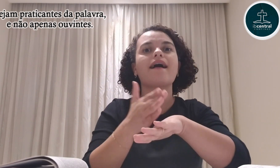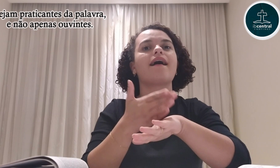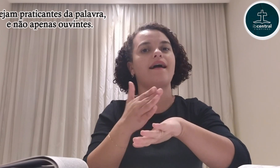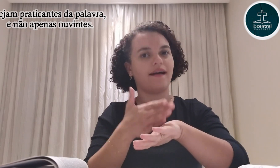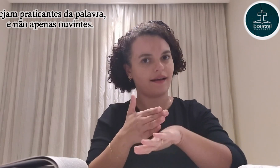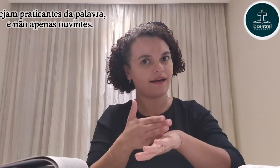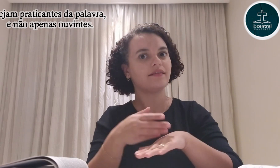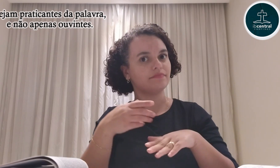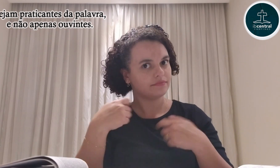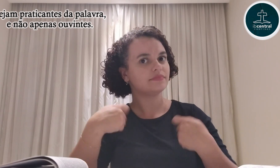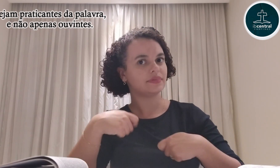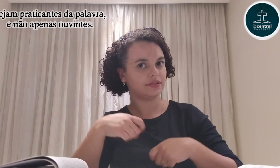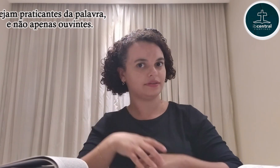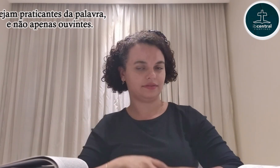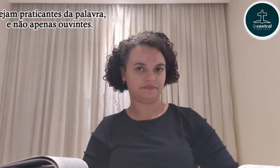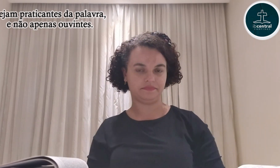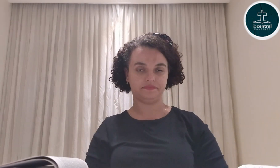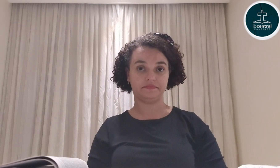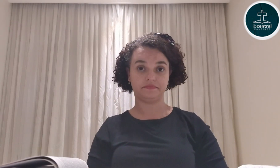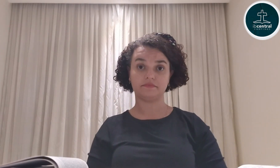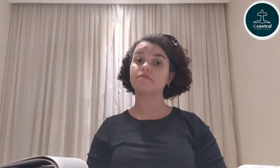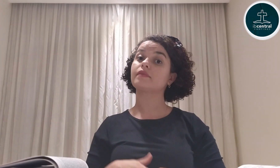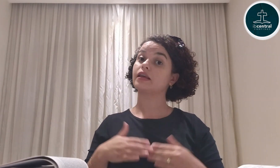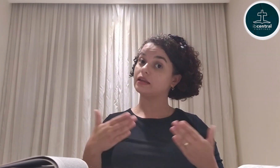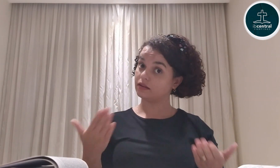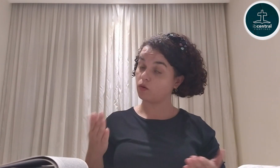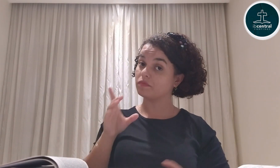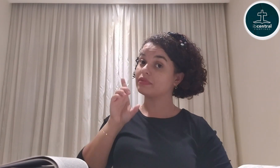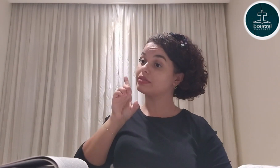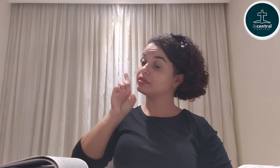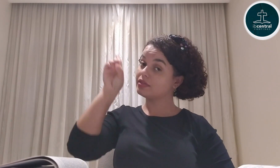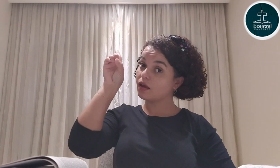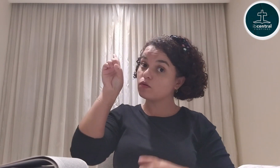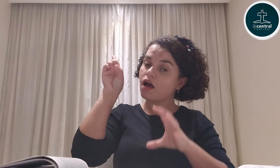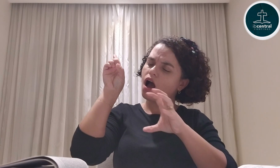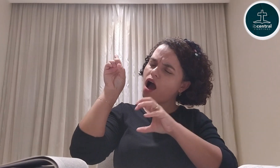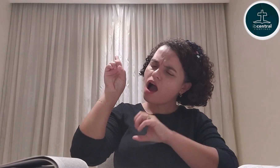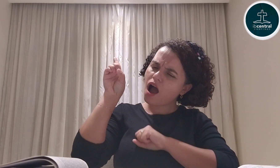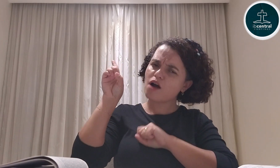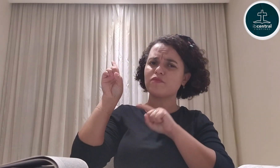e não apenas ouvintes.